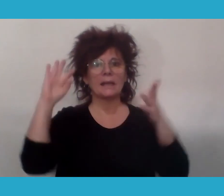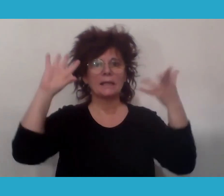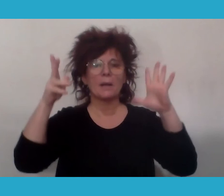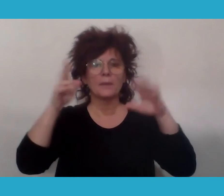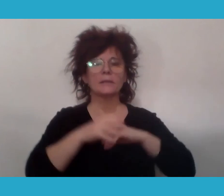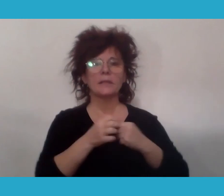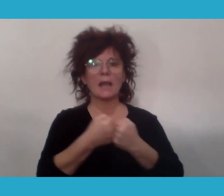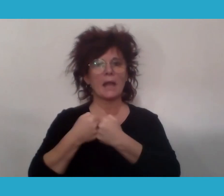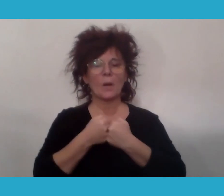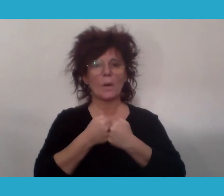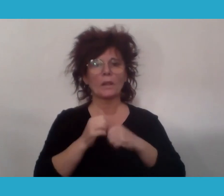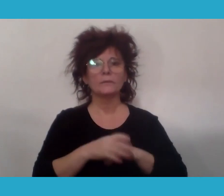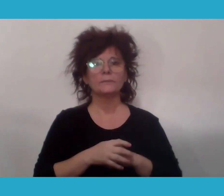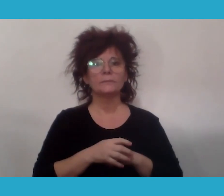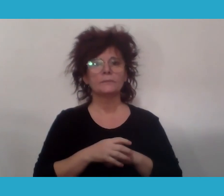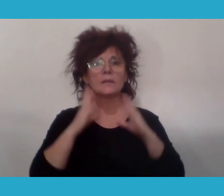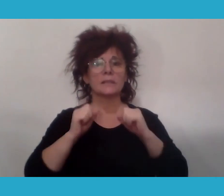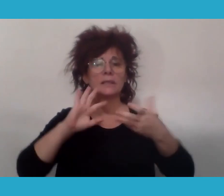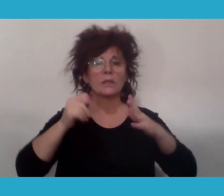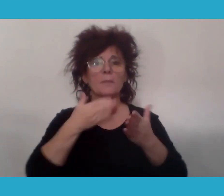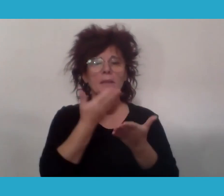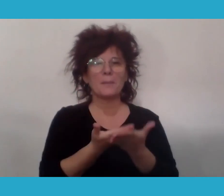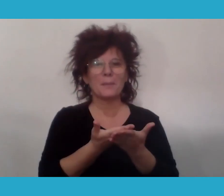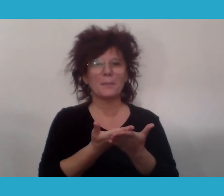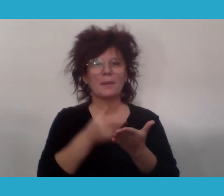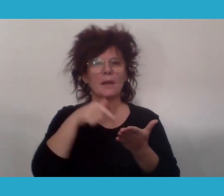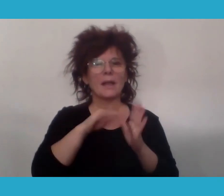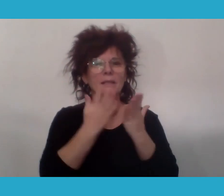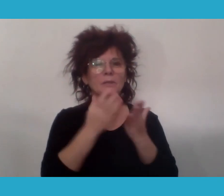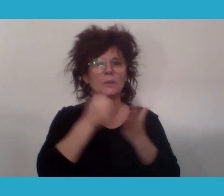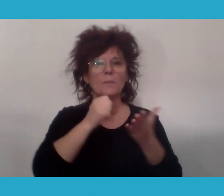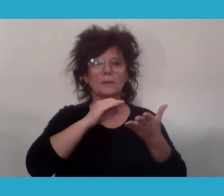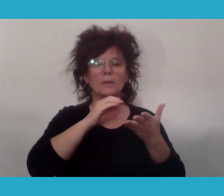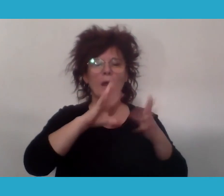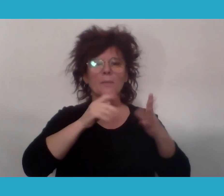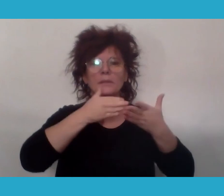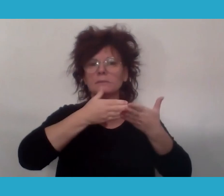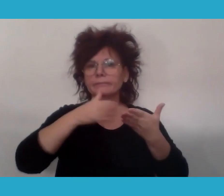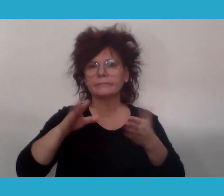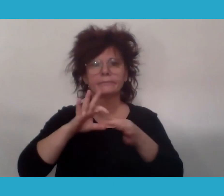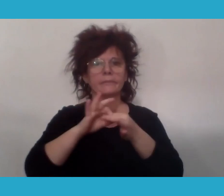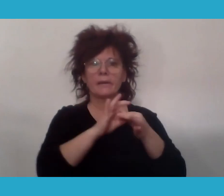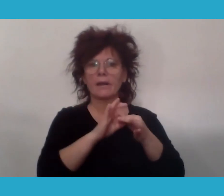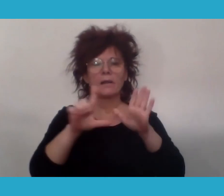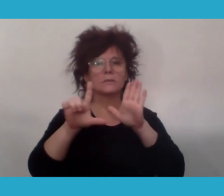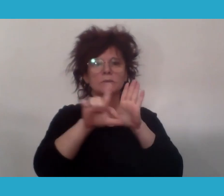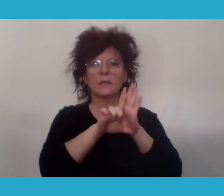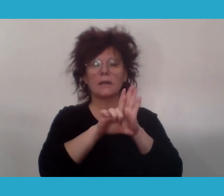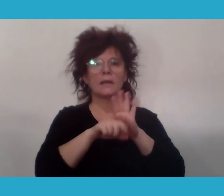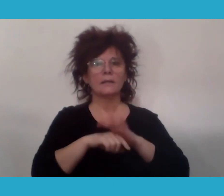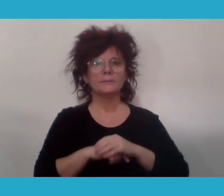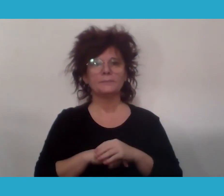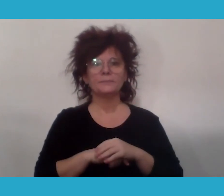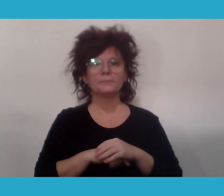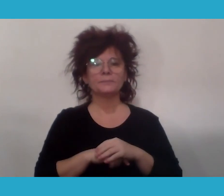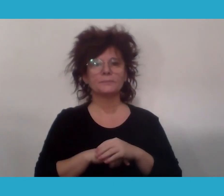Acuerdo de Escazú. Solicita asimismo al señor secretario de Ambiente proceda a rechazar el estudio de impacto ambiental de conformidad con el artículo 17 de la